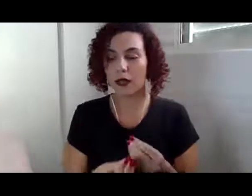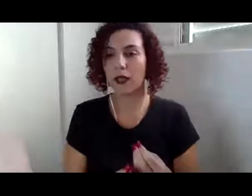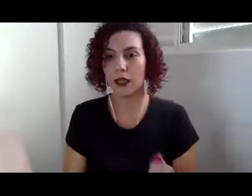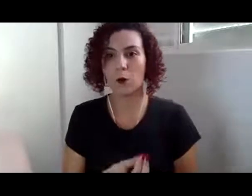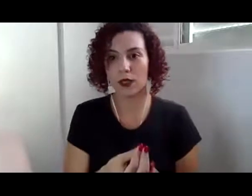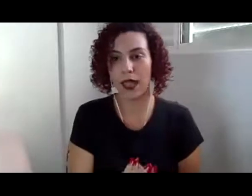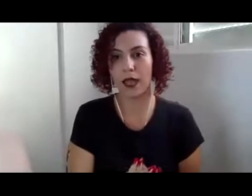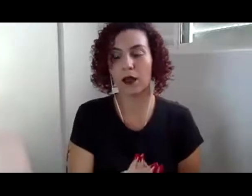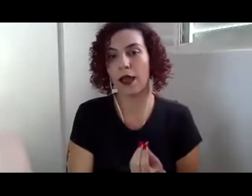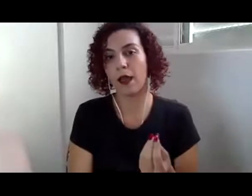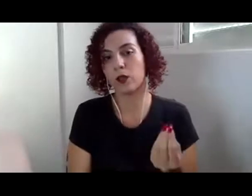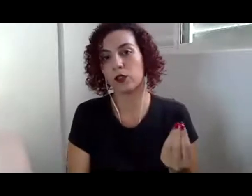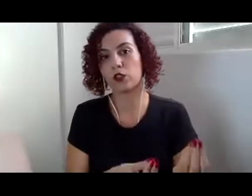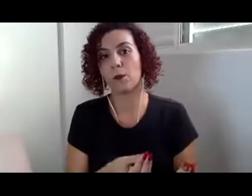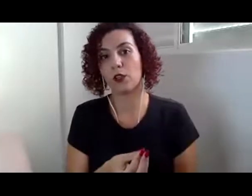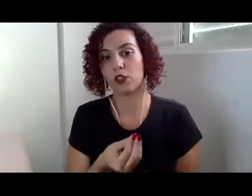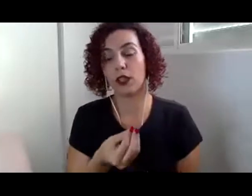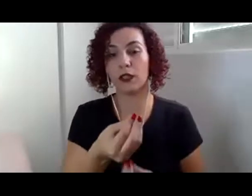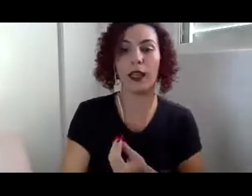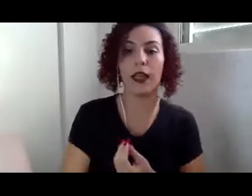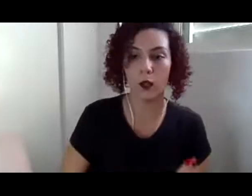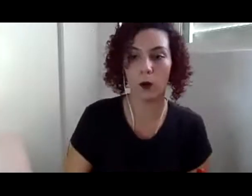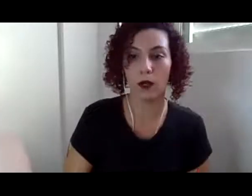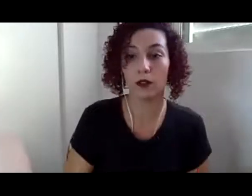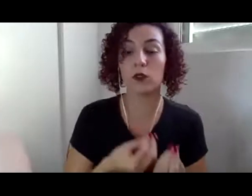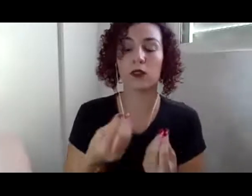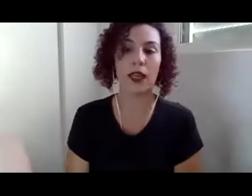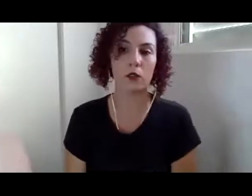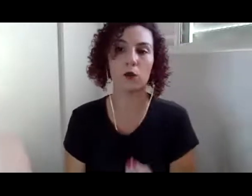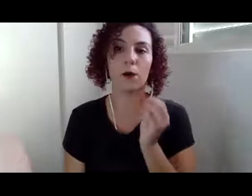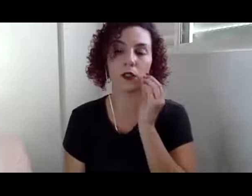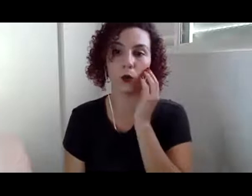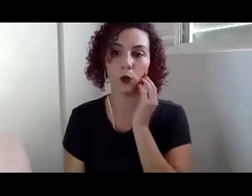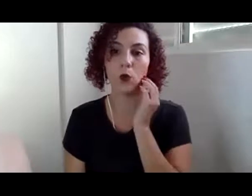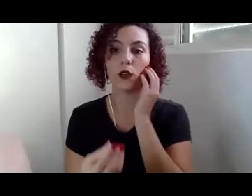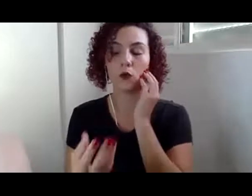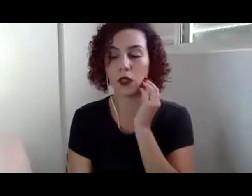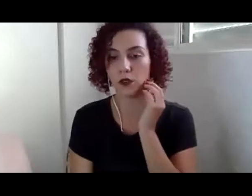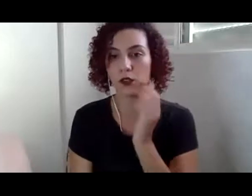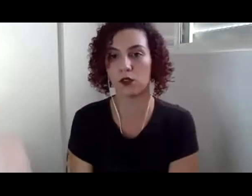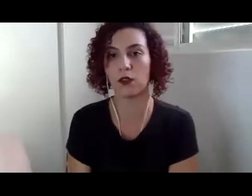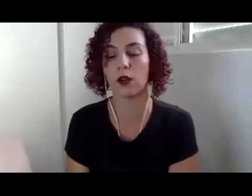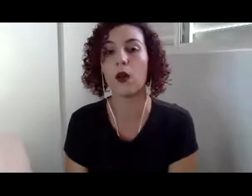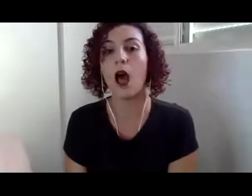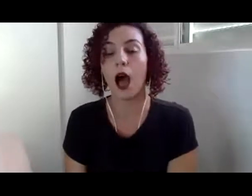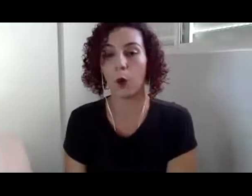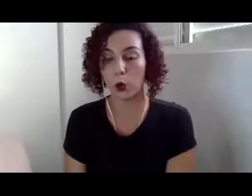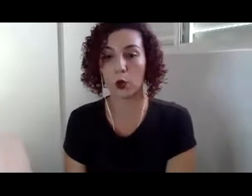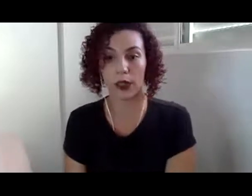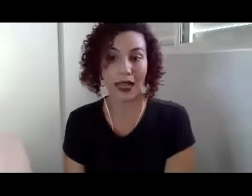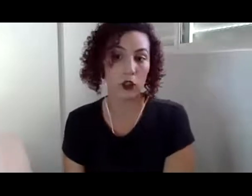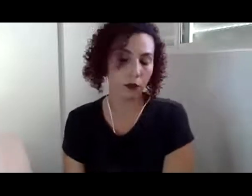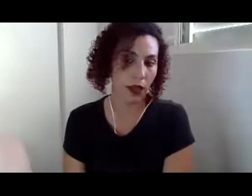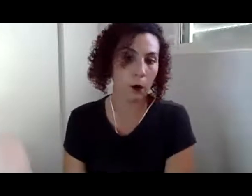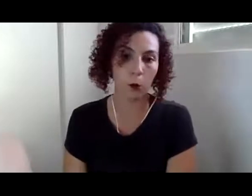mistura entre línguas, né? O que a gente chama de interlíngua. Então, os textos de uma pessoa surda, não sei se vocês tiveram a